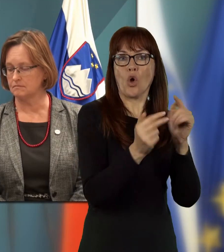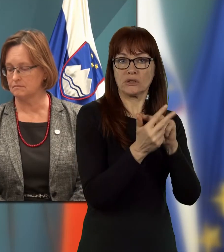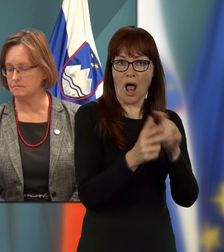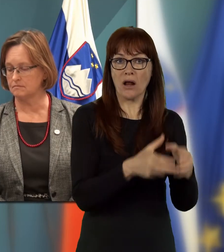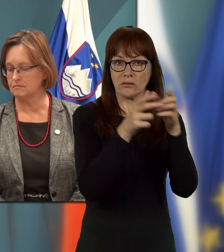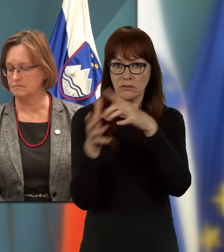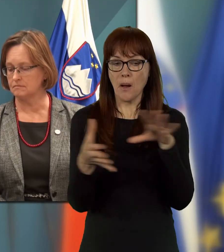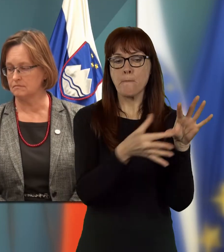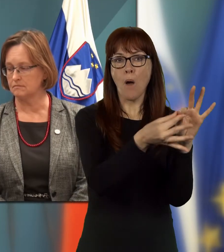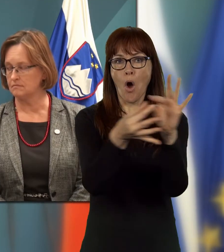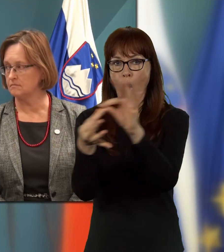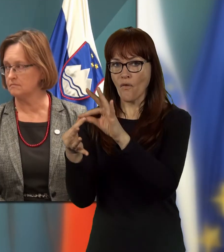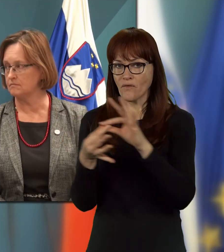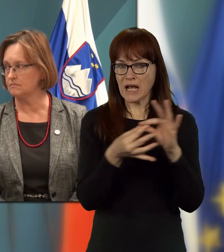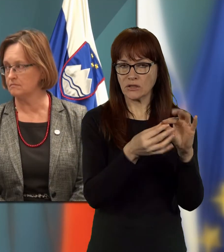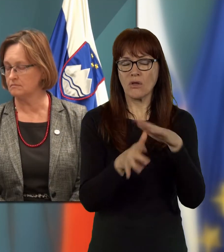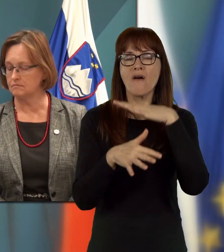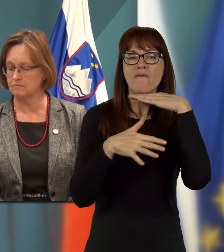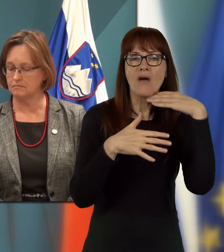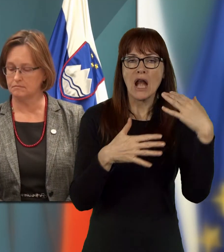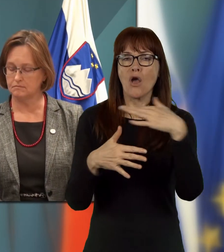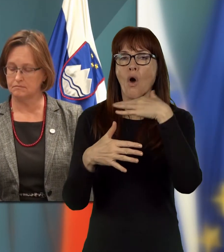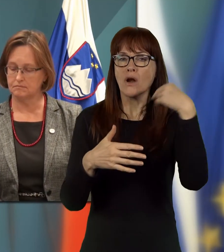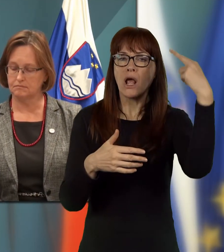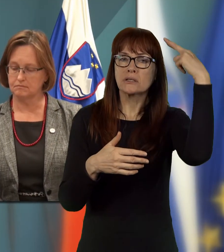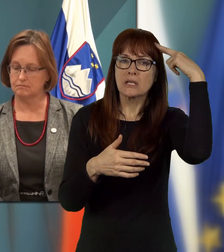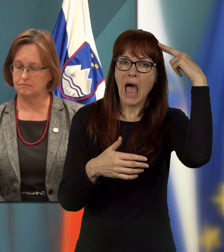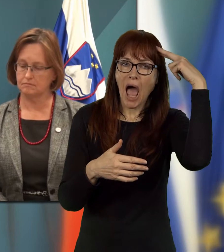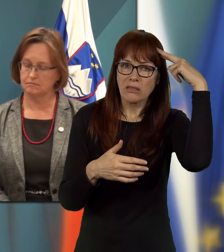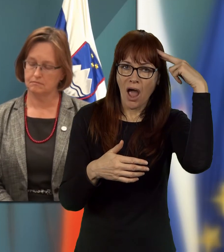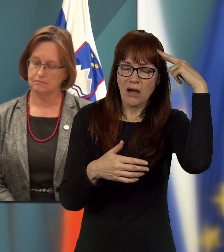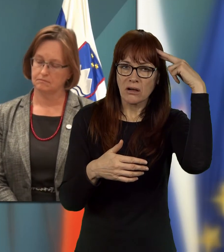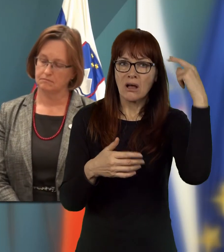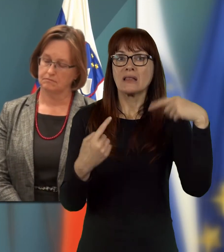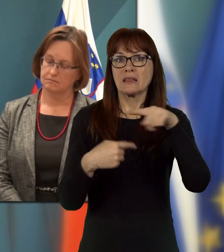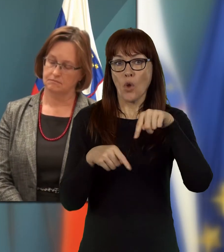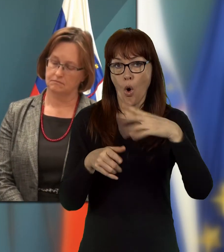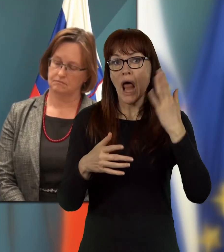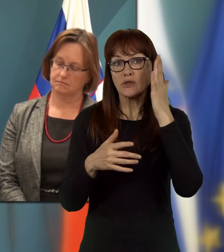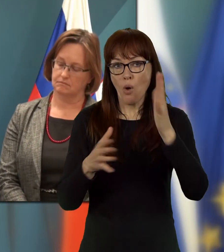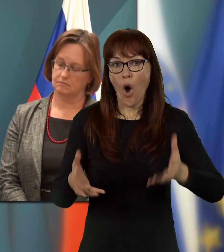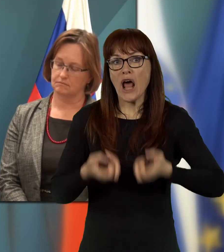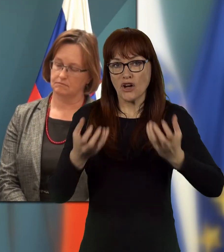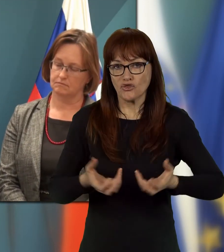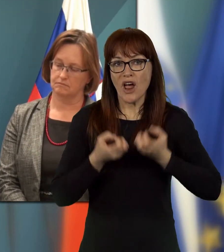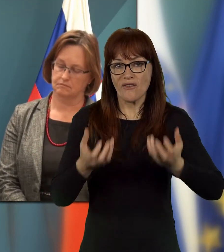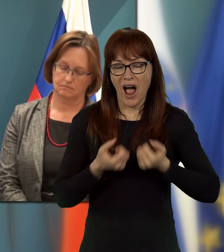pa socialnega, povezano z veliko znanja, ki nas bo